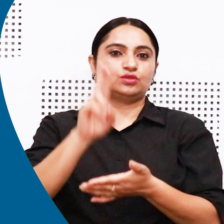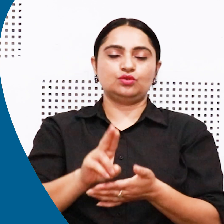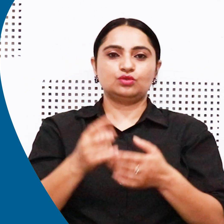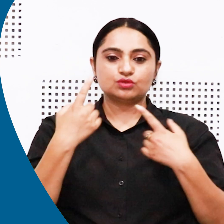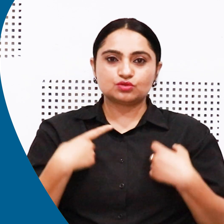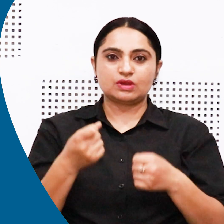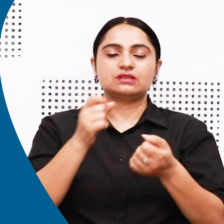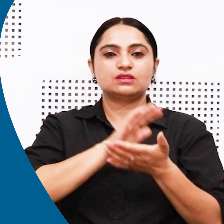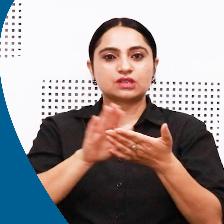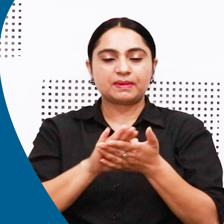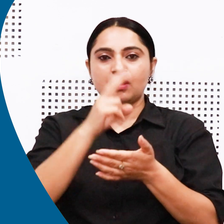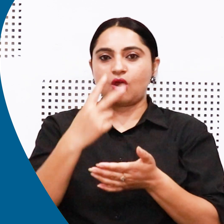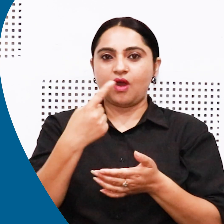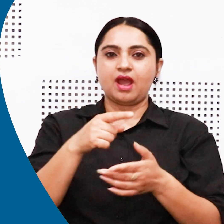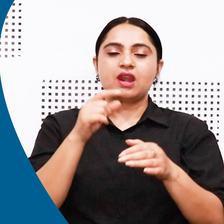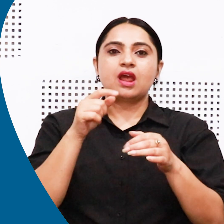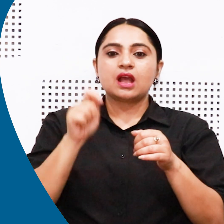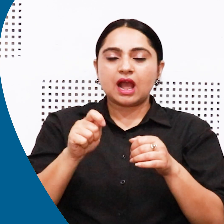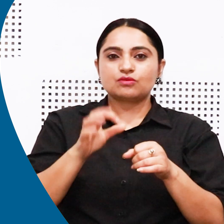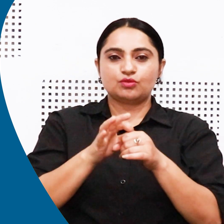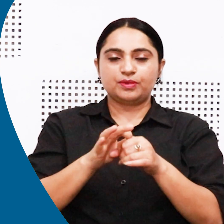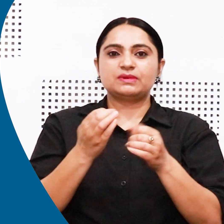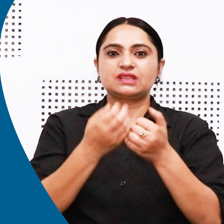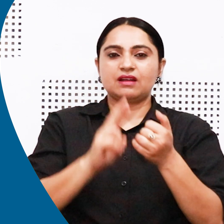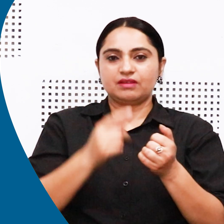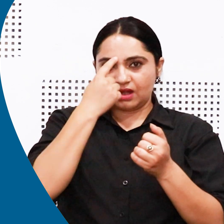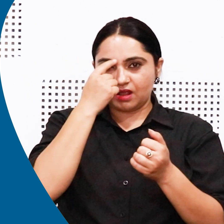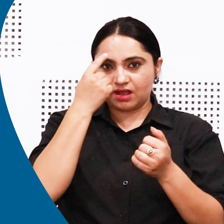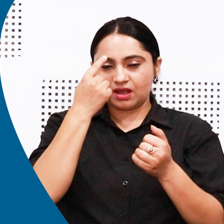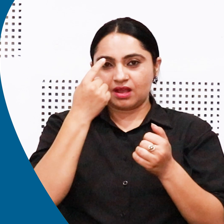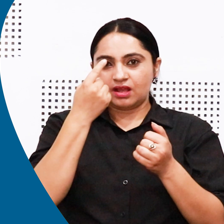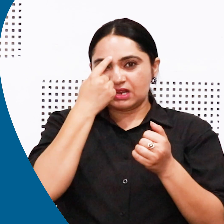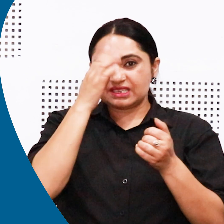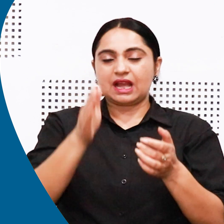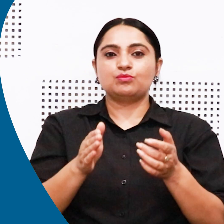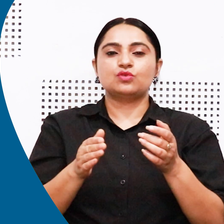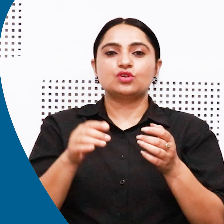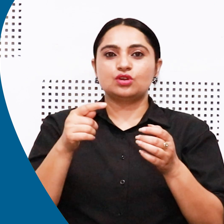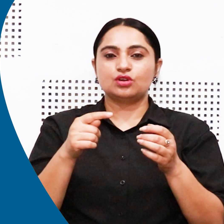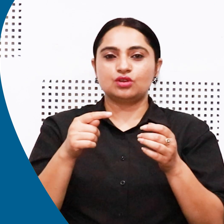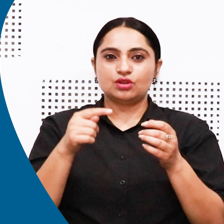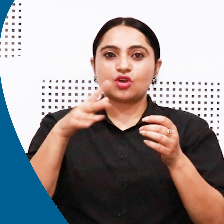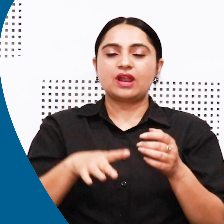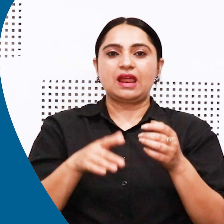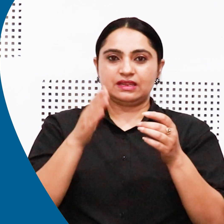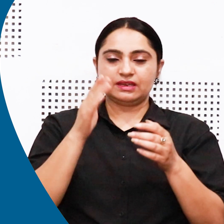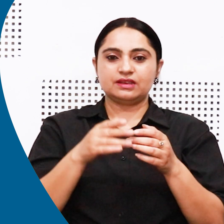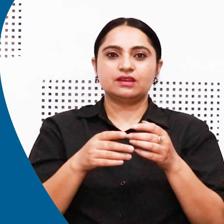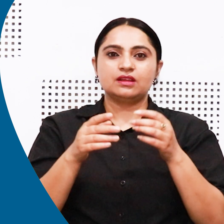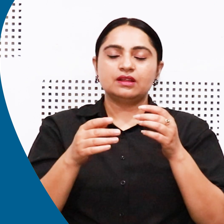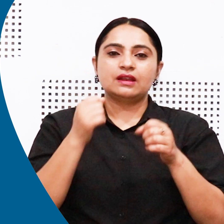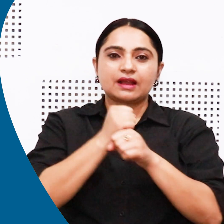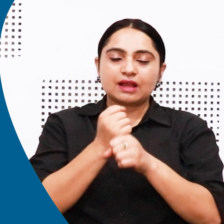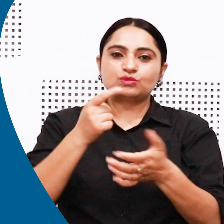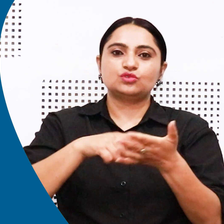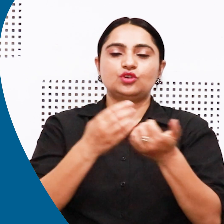र सरसफाईका लागि ऐन कानूनको व्यवस्था गरेर कैलालीको टेकापुर नगरपालिकाले व्यावहारिक रूपमा काम सुरु गरेको बारे